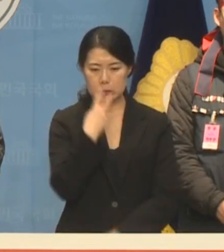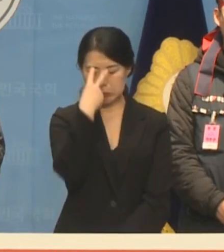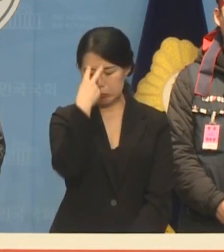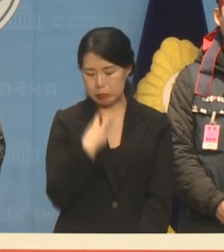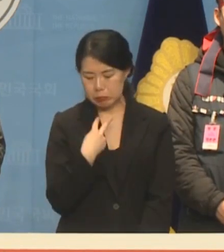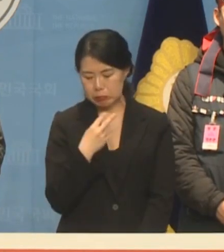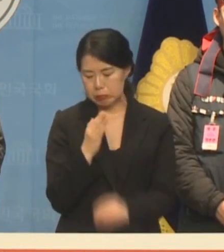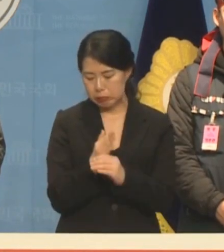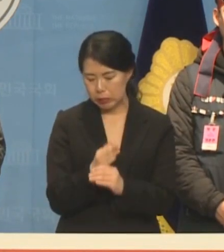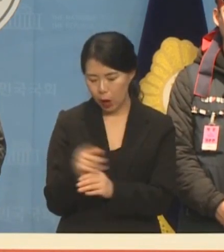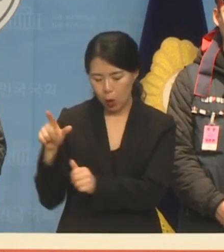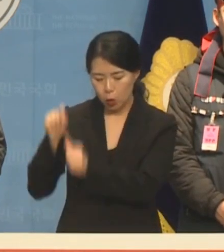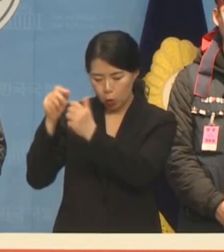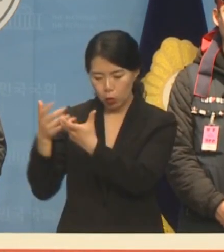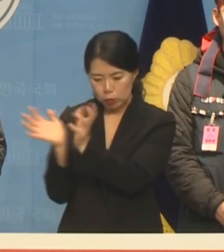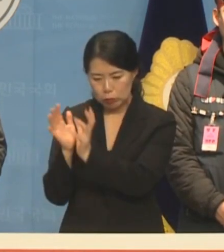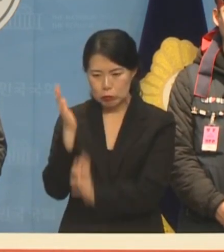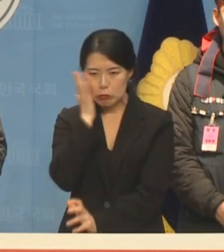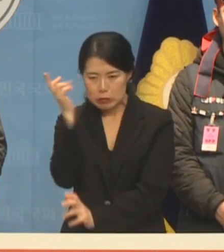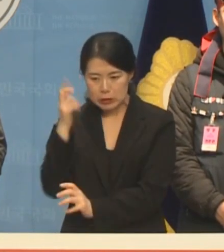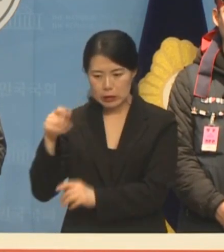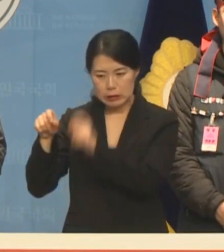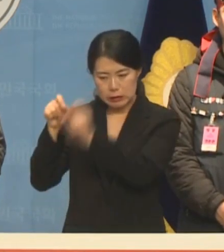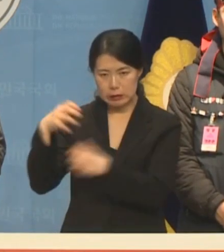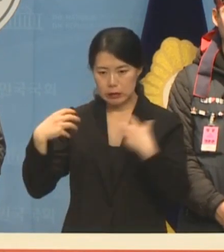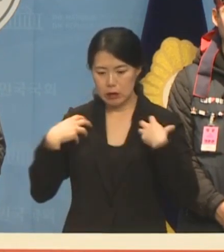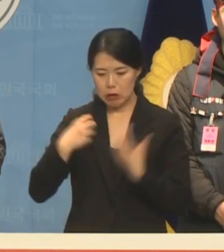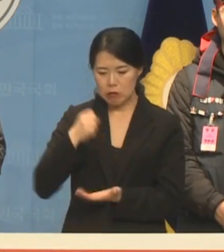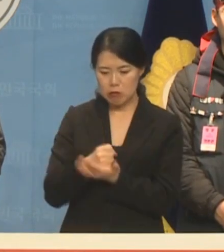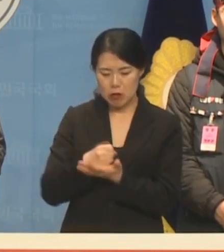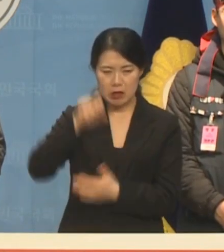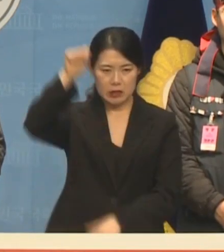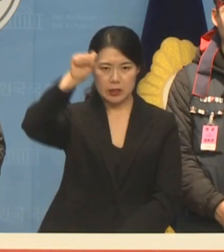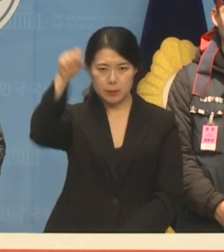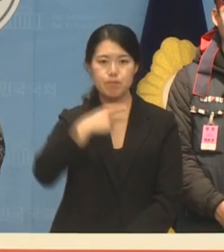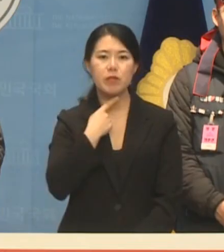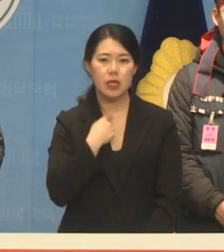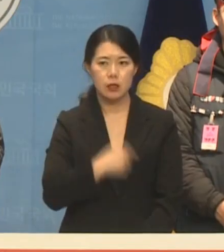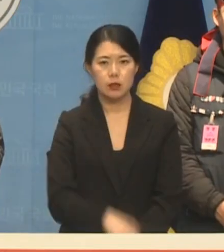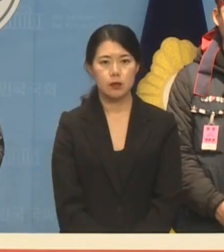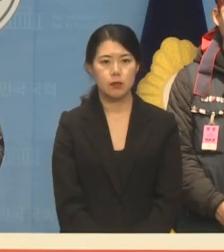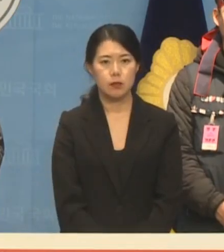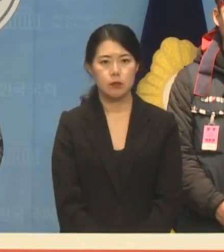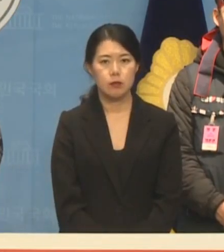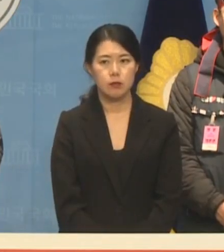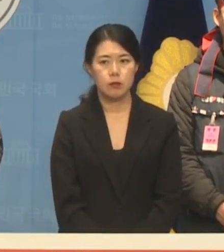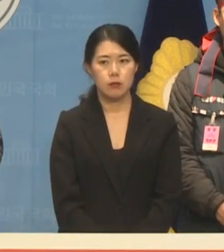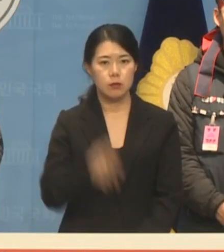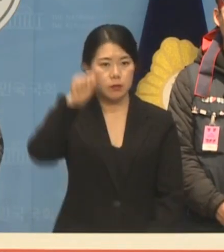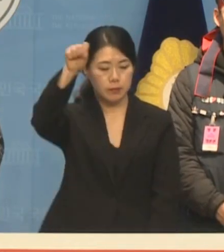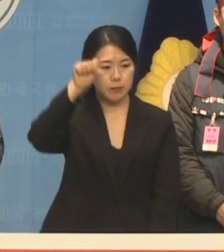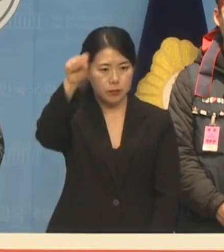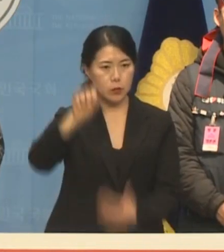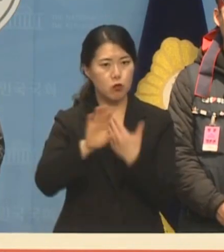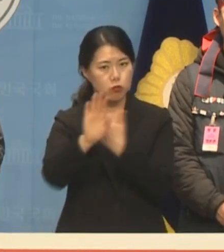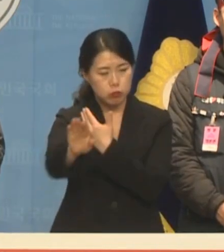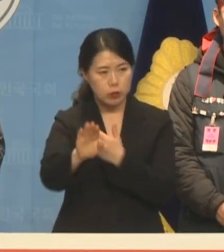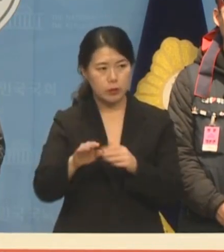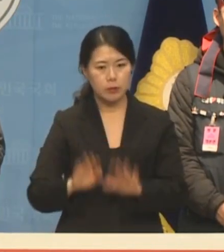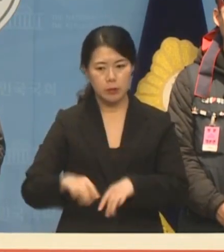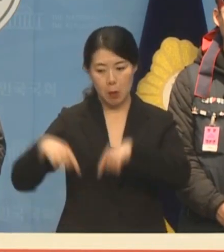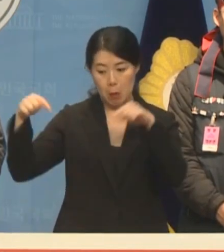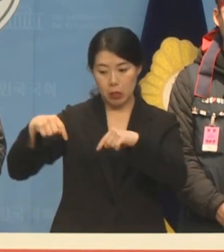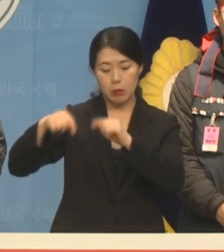눈감아주고 있는 고용노동부 울산지청을 규탄하는 기자회견을 가졌다. 기자회견 이후 가진